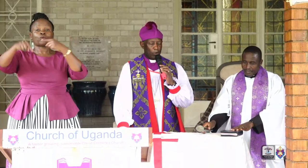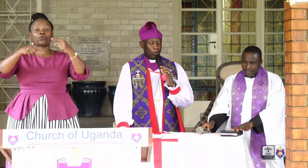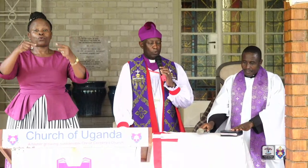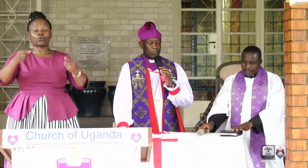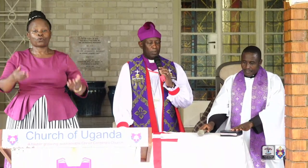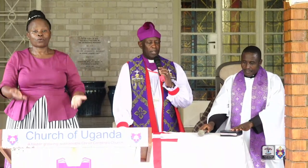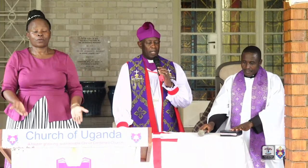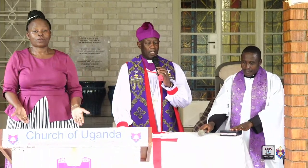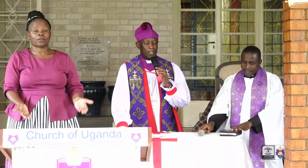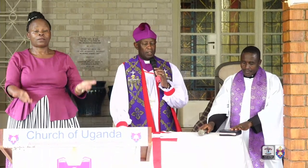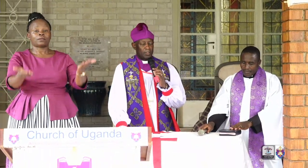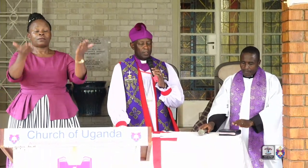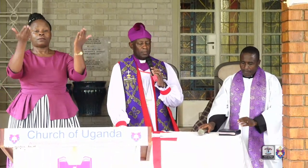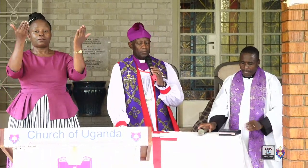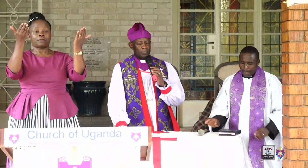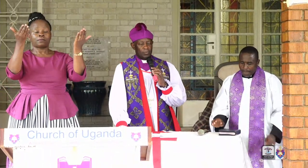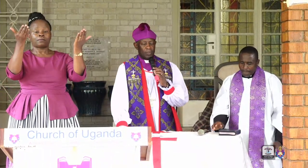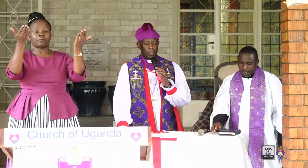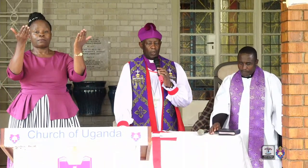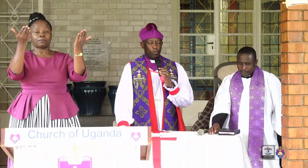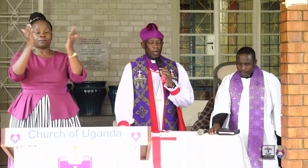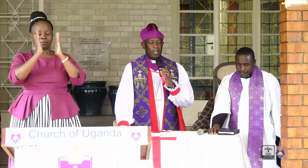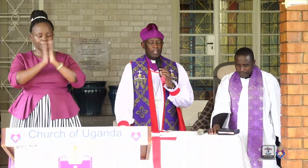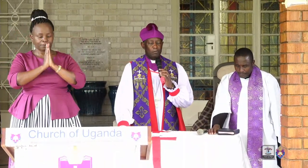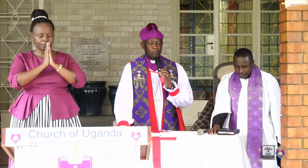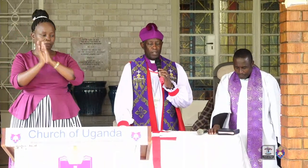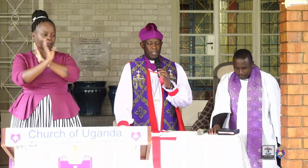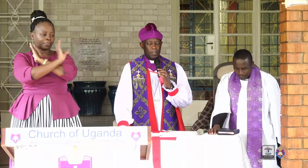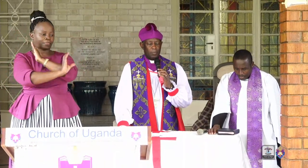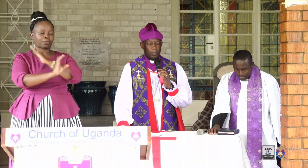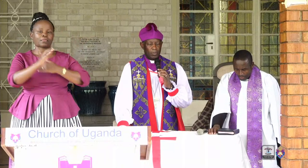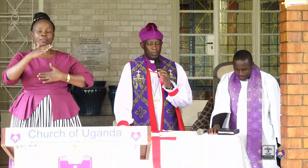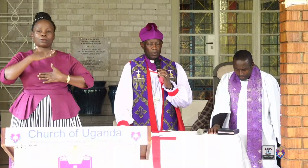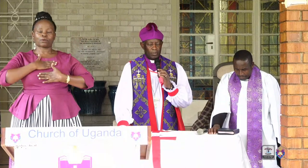ayo okusabira eggwanga lyaffe